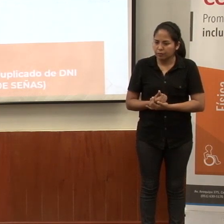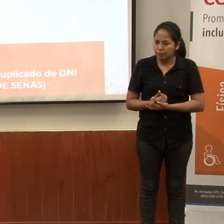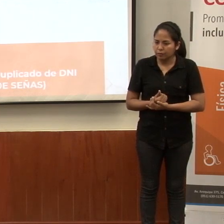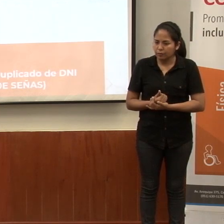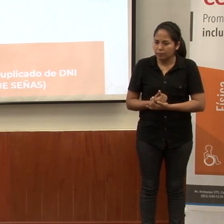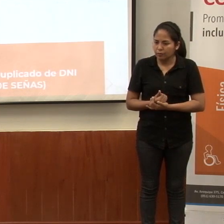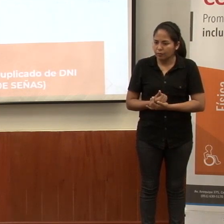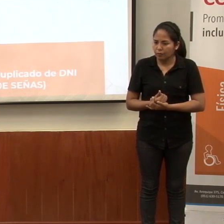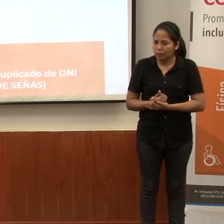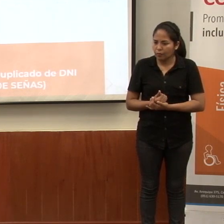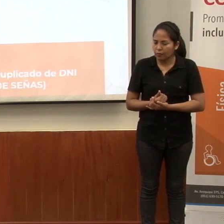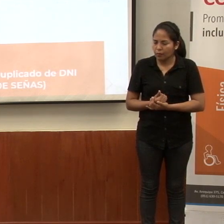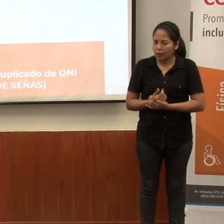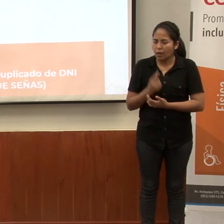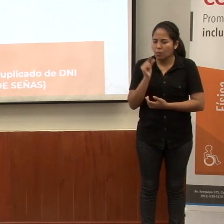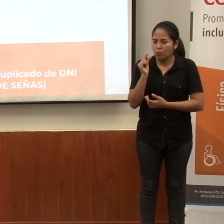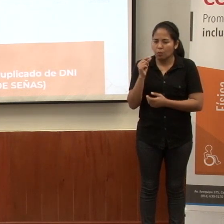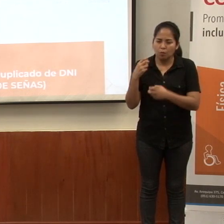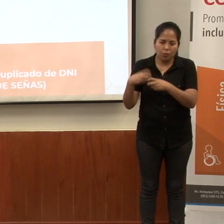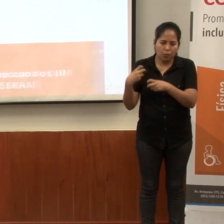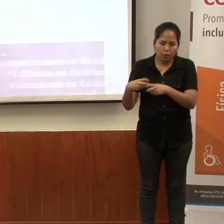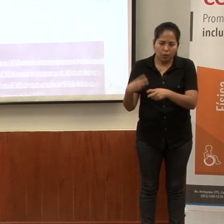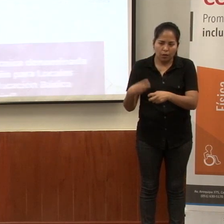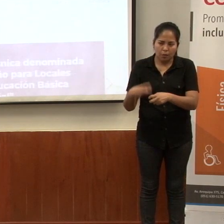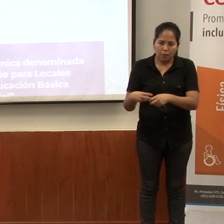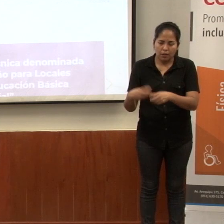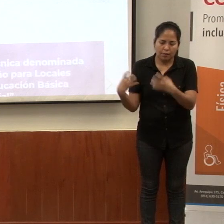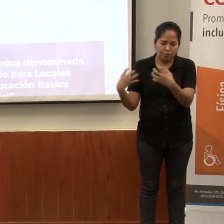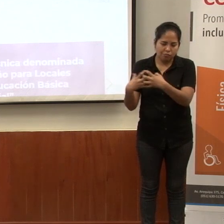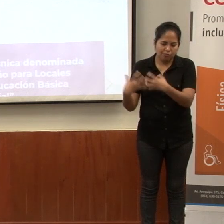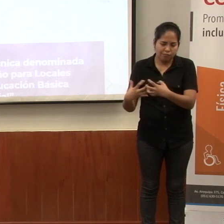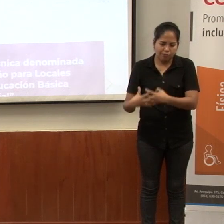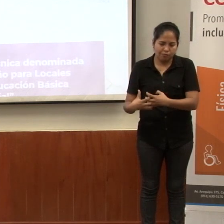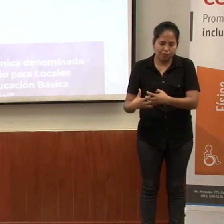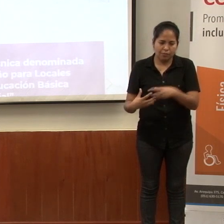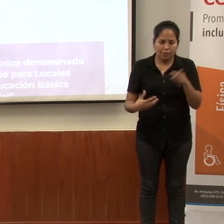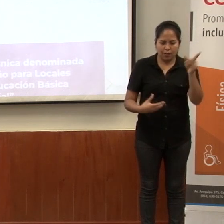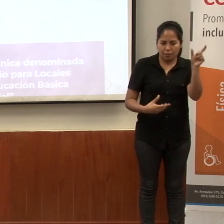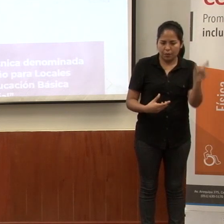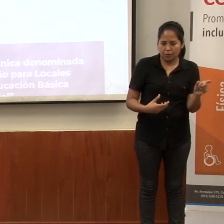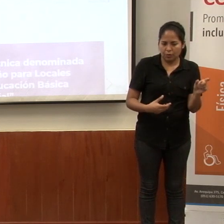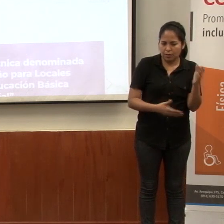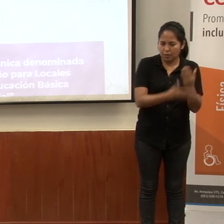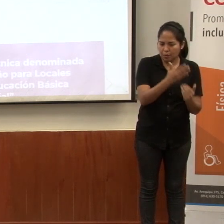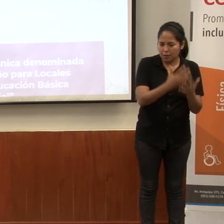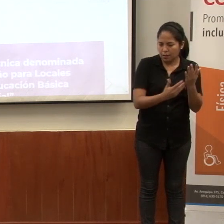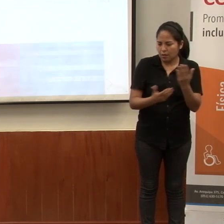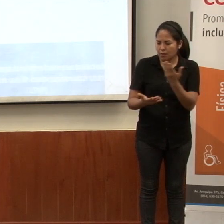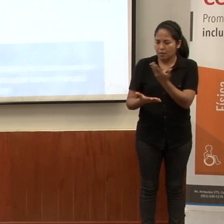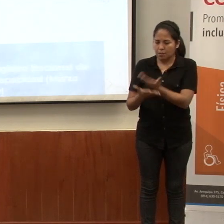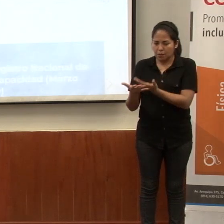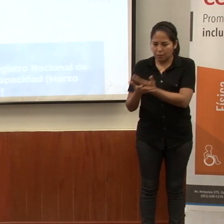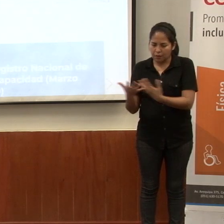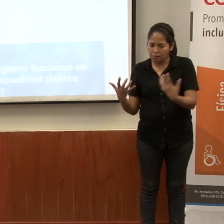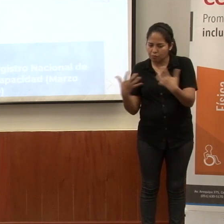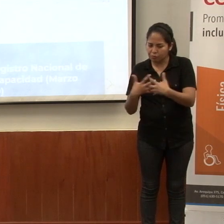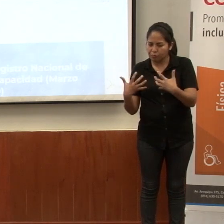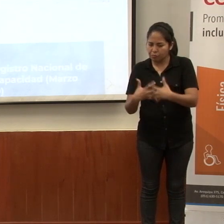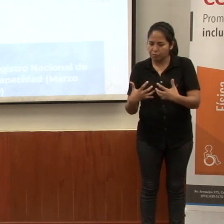hay todavía algunos problemas de calidad probablemente, sí. Y nosotros somos totalmente opuestos a las campañas, usted me ha dado la